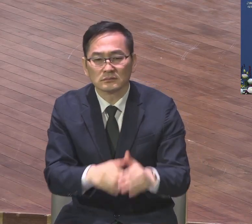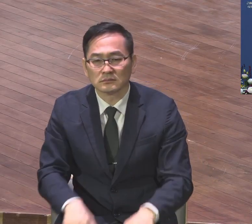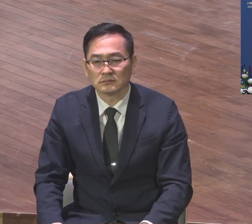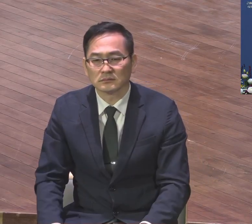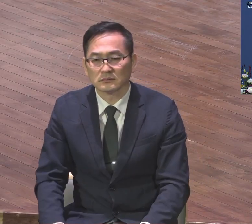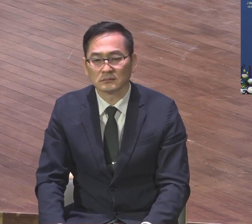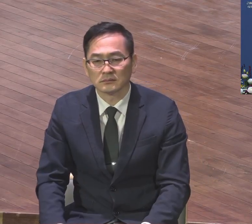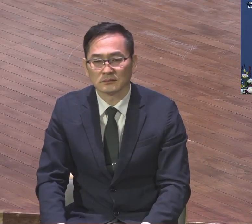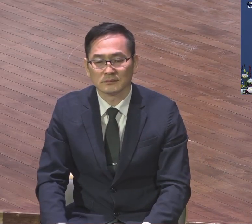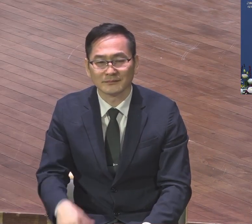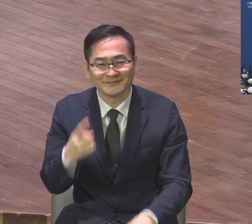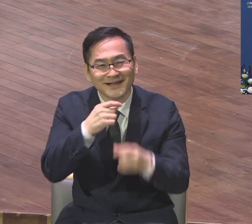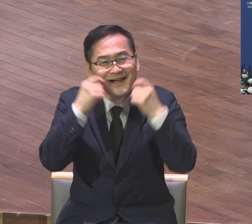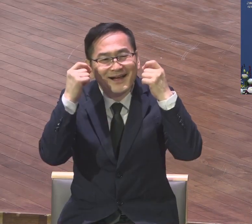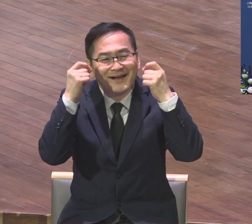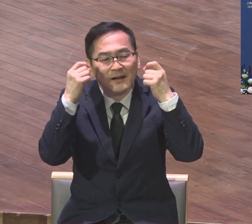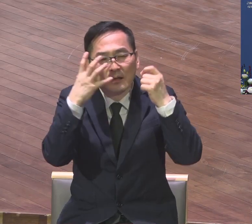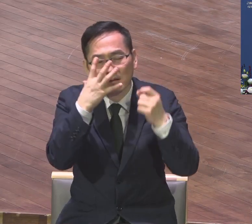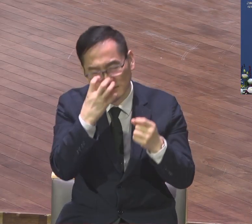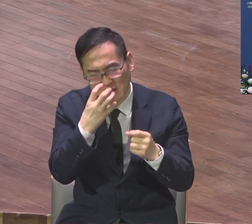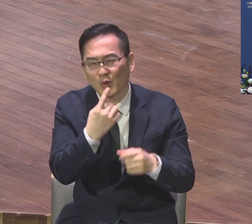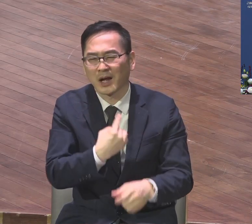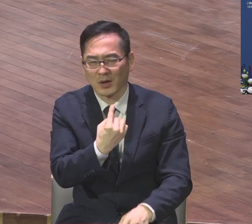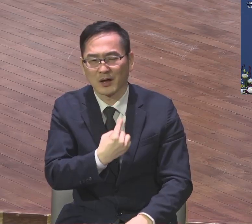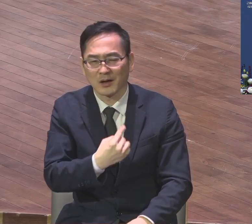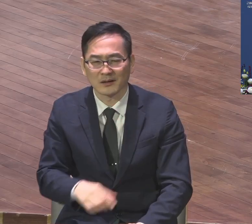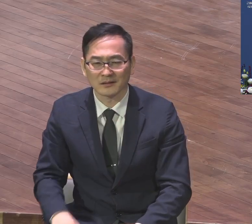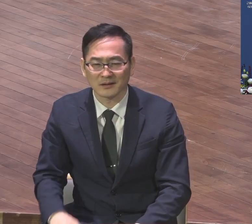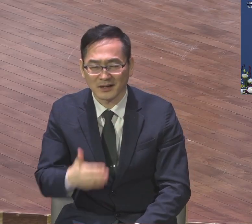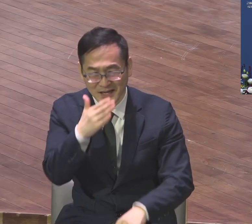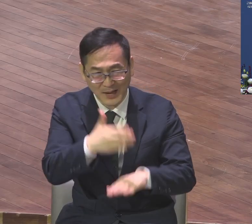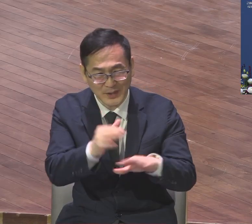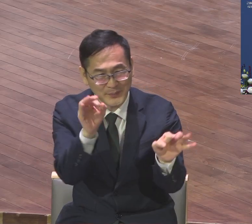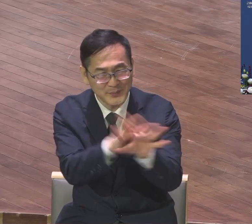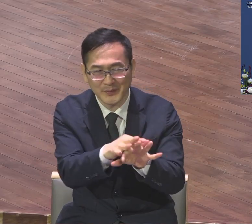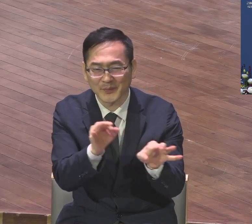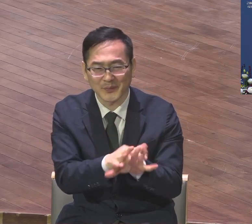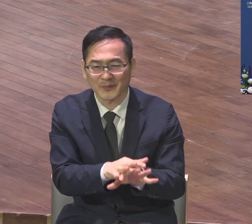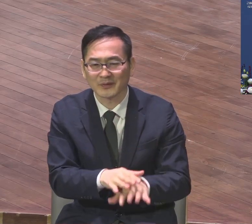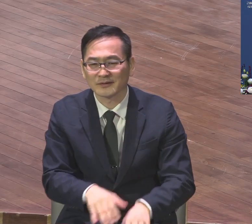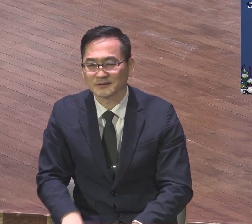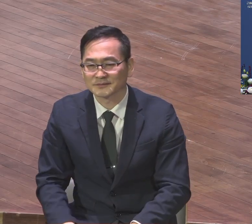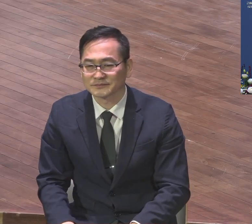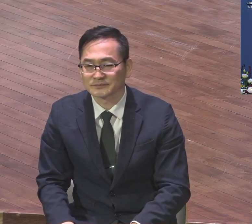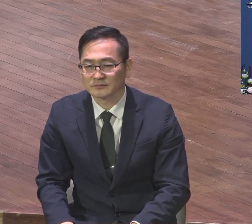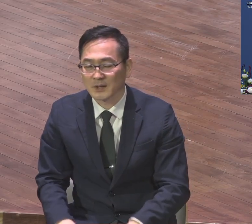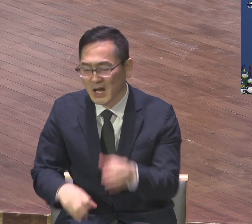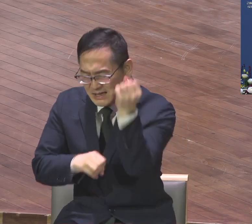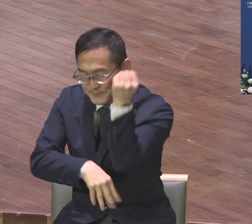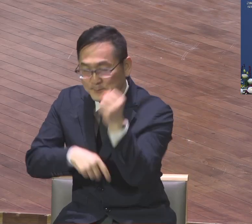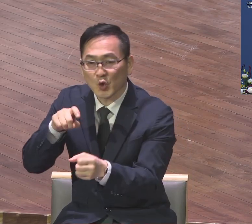안개처럼. 엄청 감사했는데 어느 순간에 없어지지요. 근원적 감사는